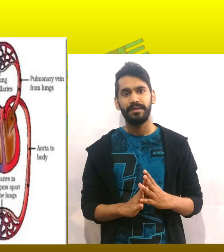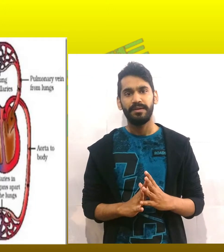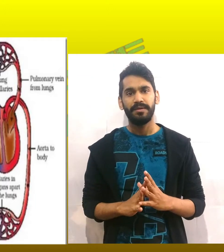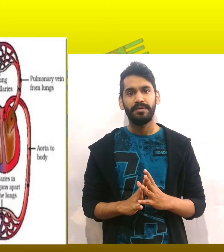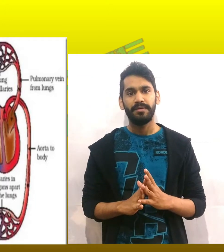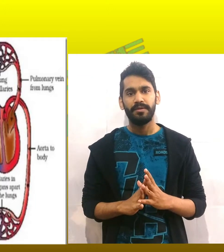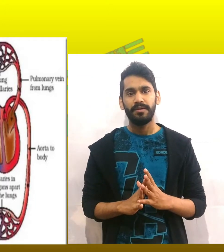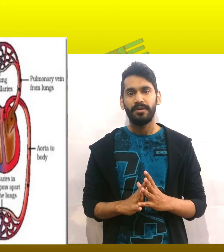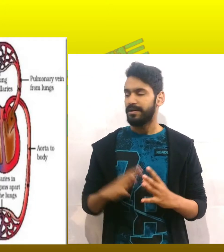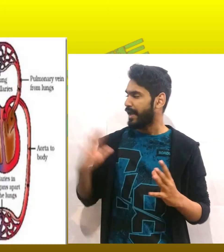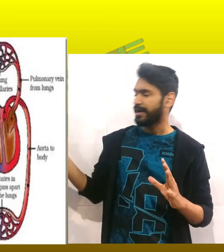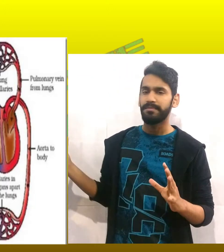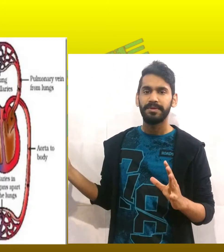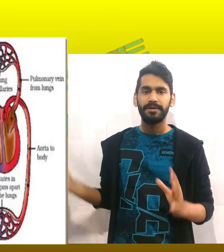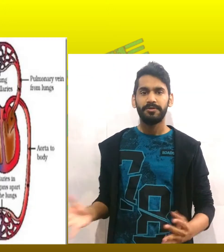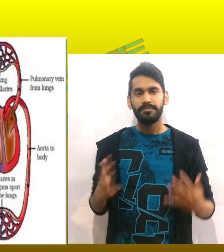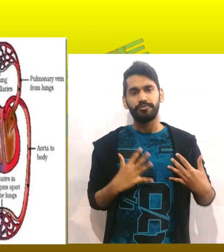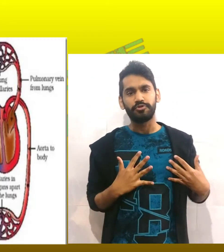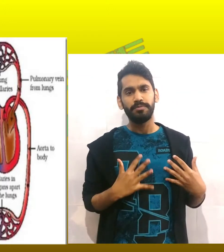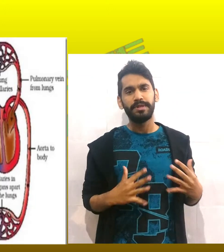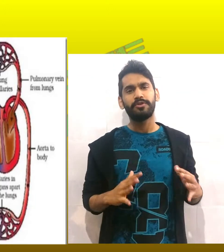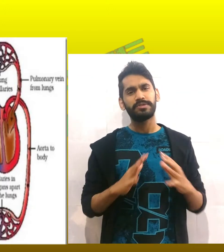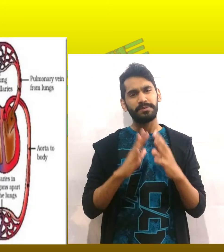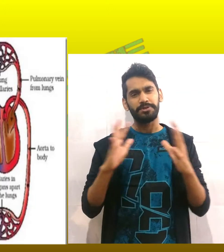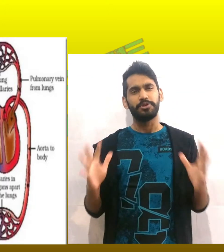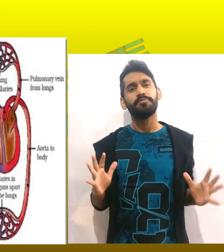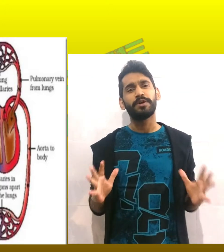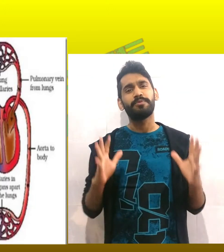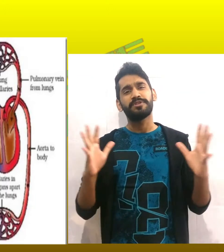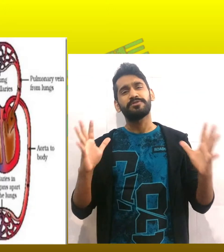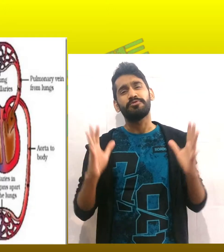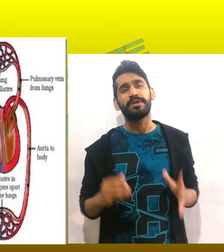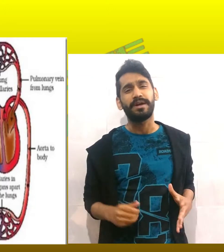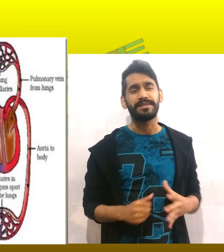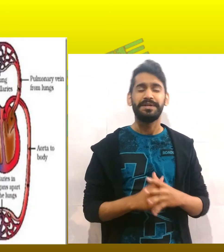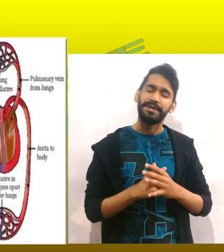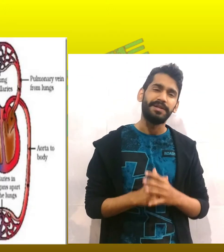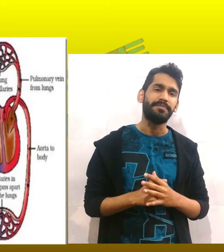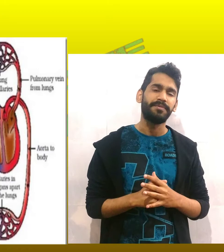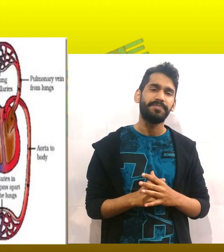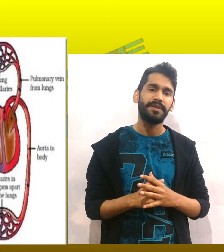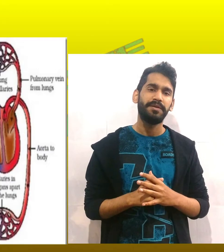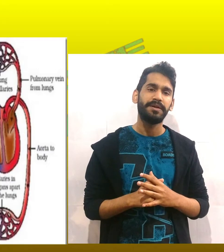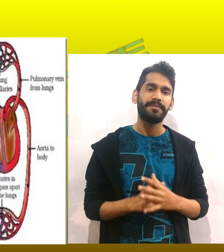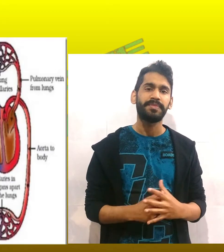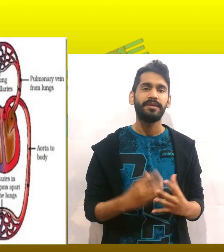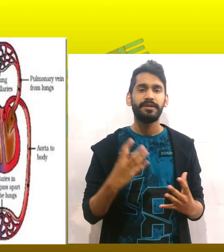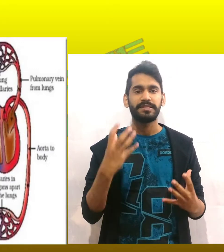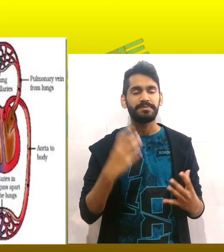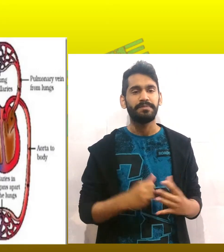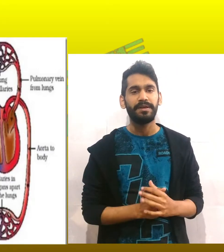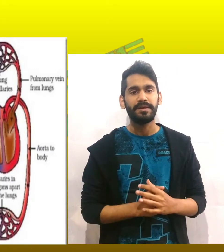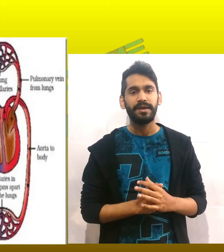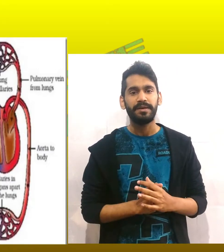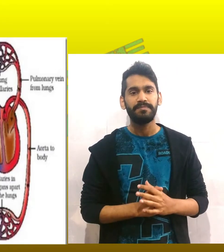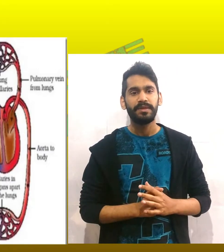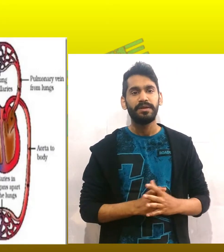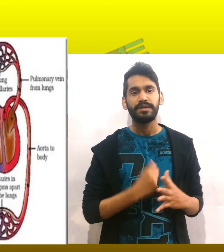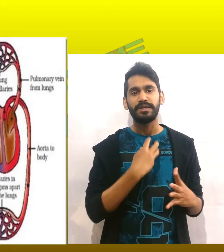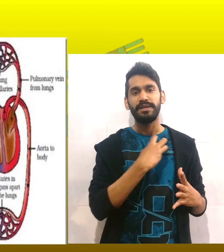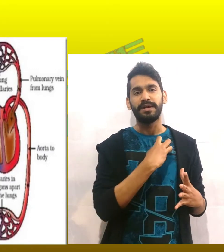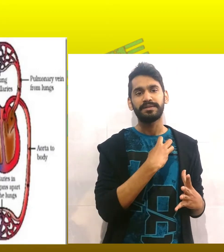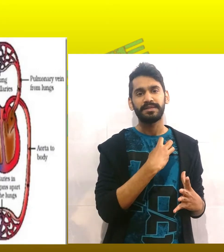ना? डायग्राम भी देख लो, मुझको भी देख लो, समझ लो पूरा प्रोसेस होता कैसे डिटेल में। ठीक है, सबसे पहले क्या